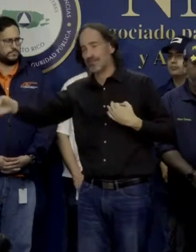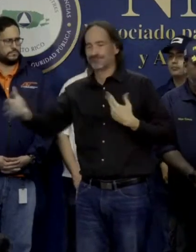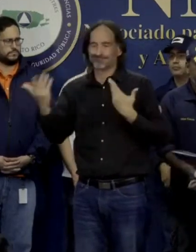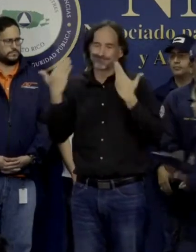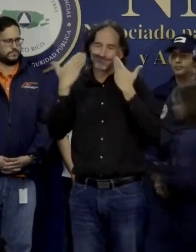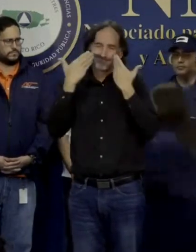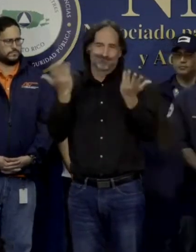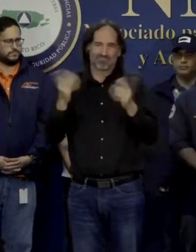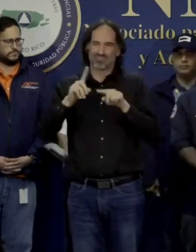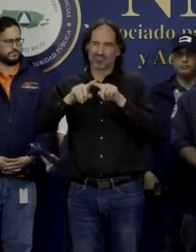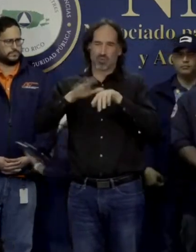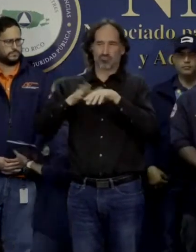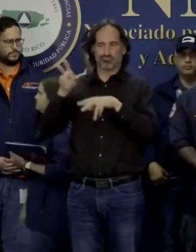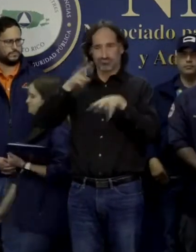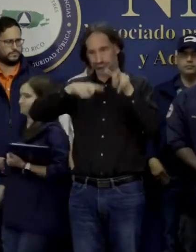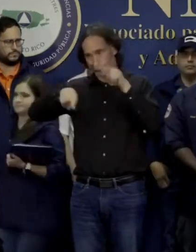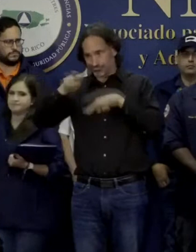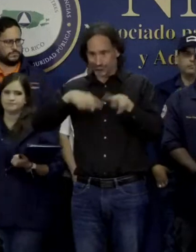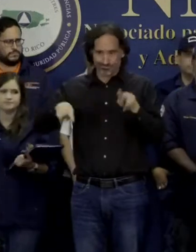Cyber.